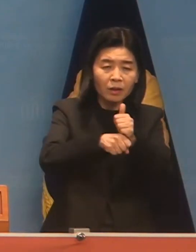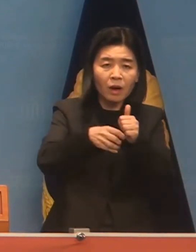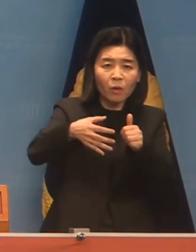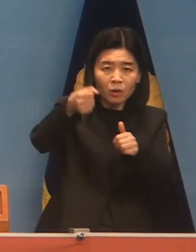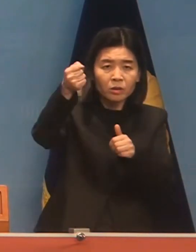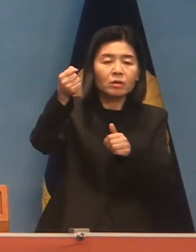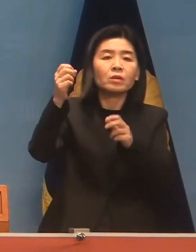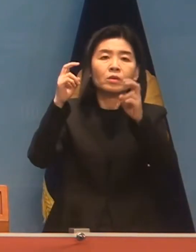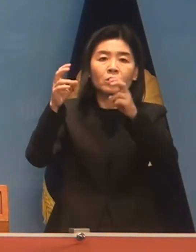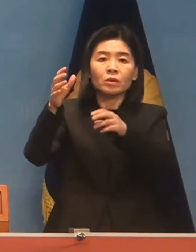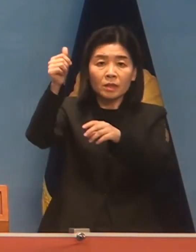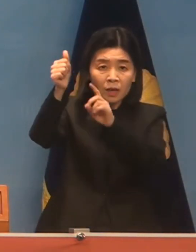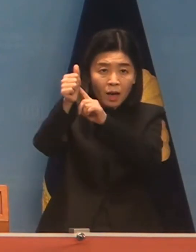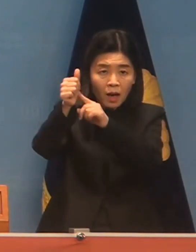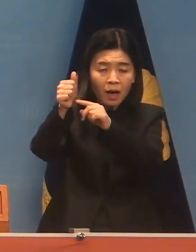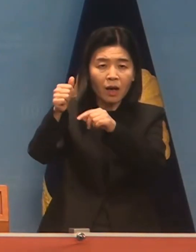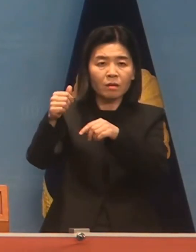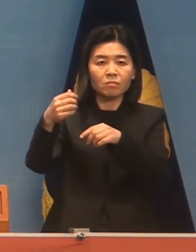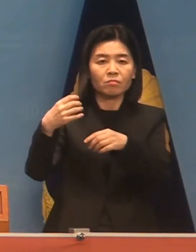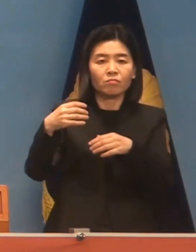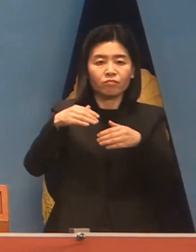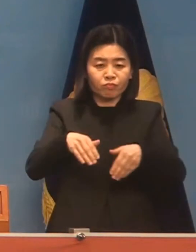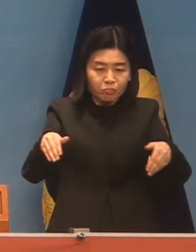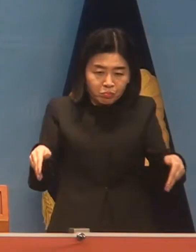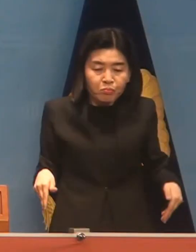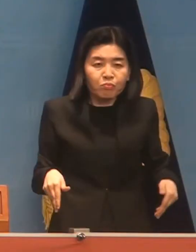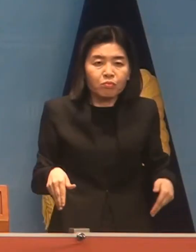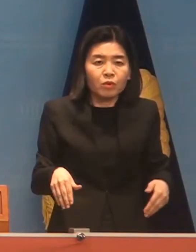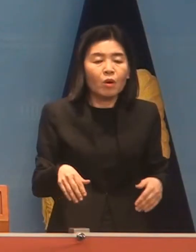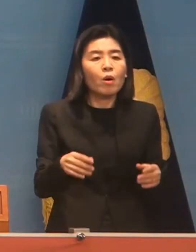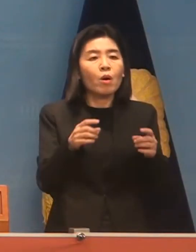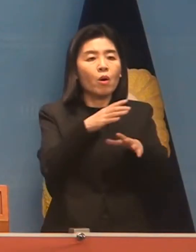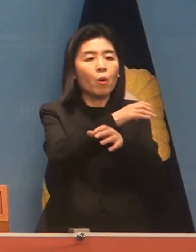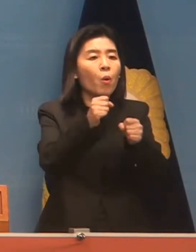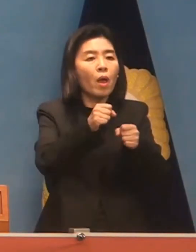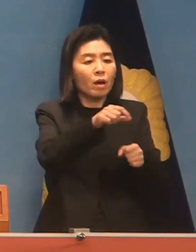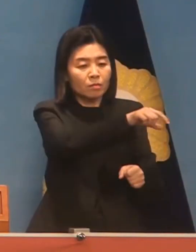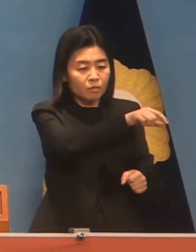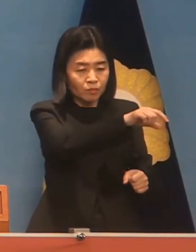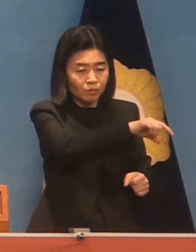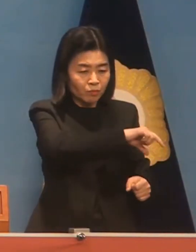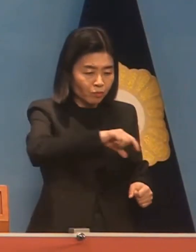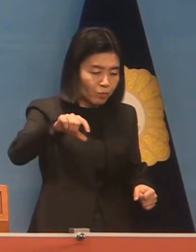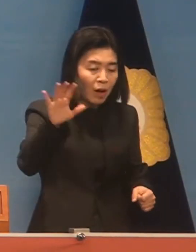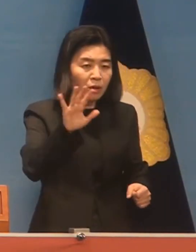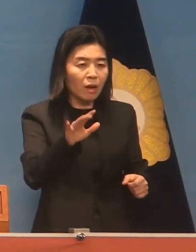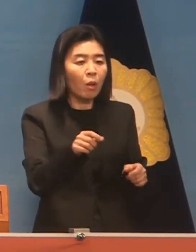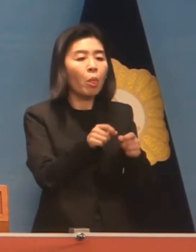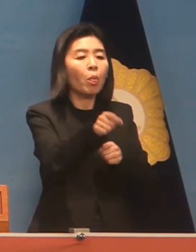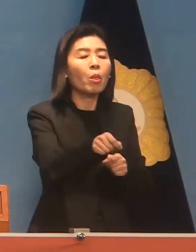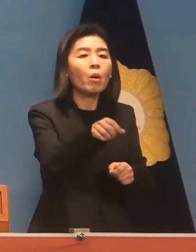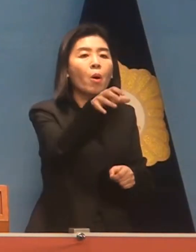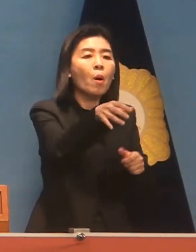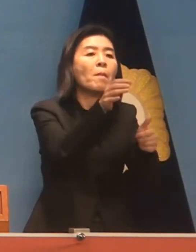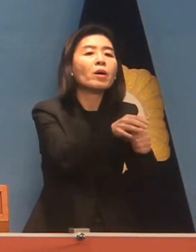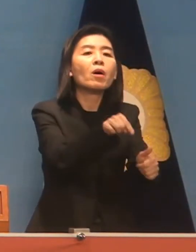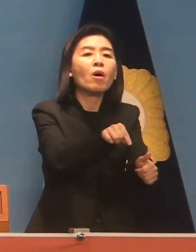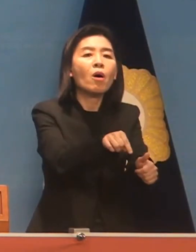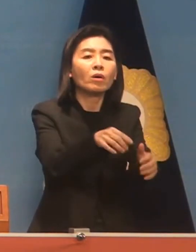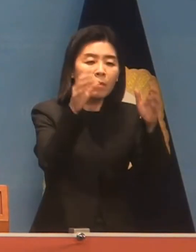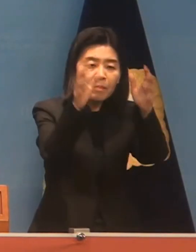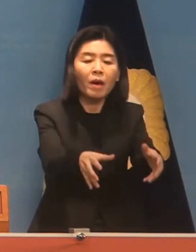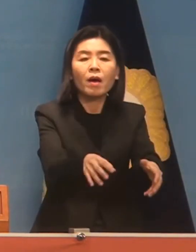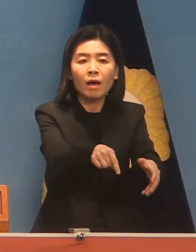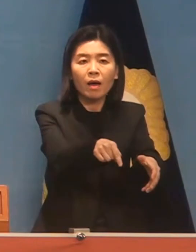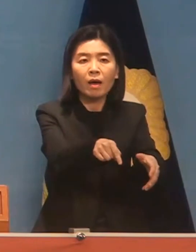원청은 뒷짐만 진 채 직접 고용 계약을 맺지 않은 관계라는 이유로 모든 책임을 업체에 떠넘기고